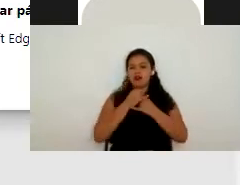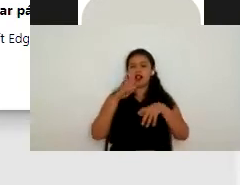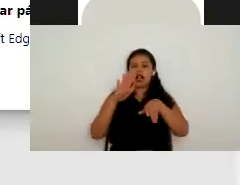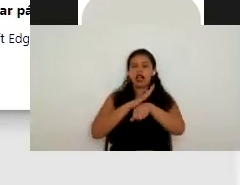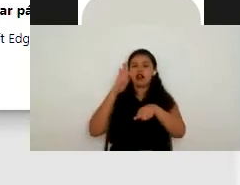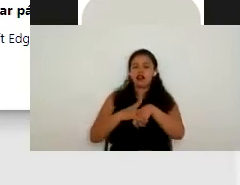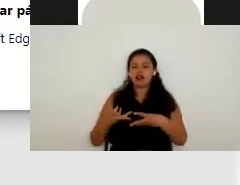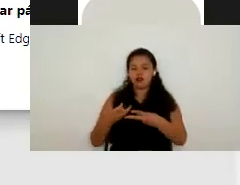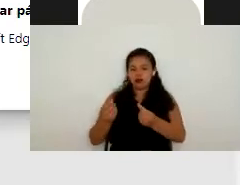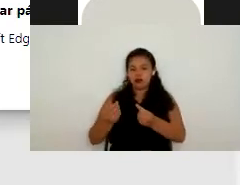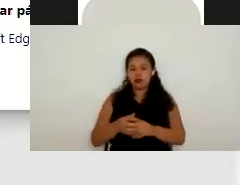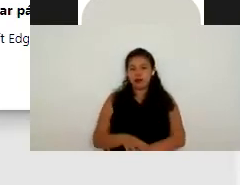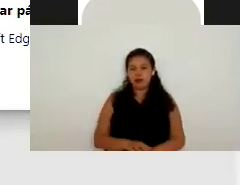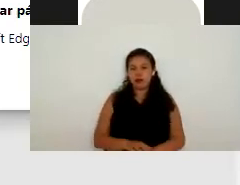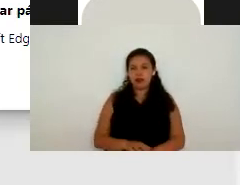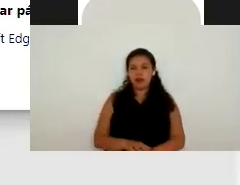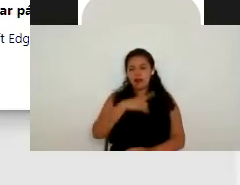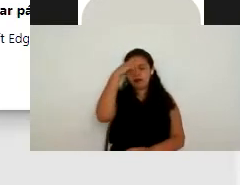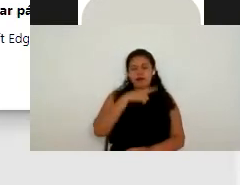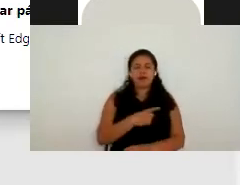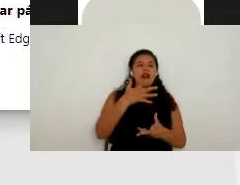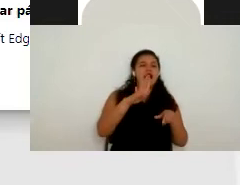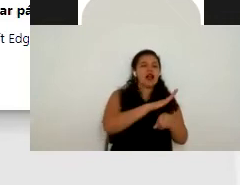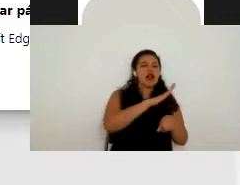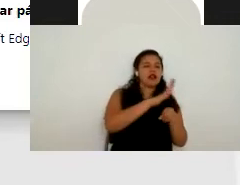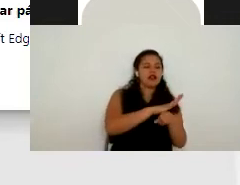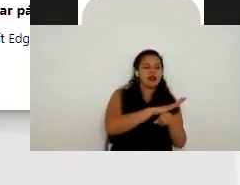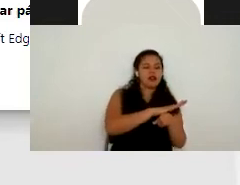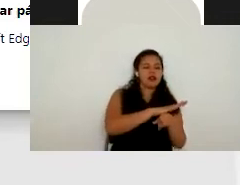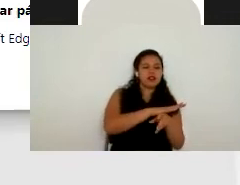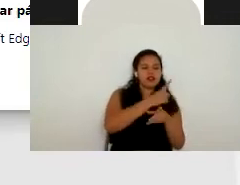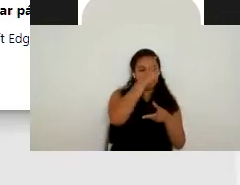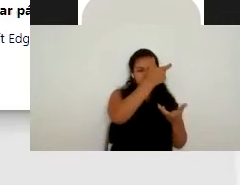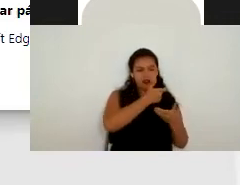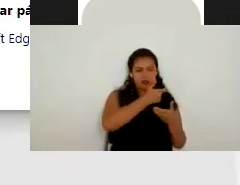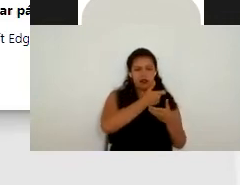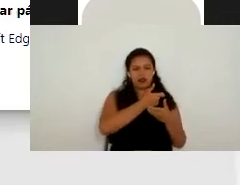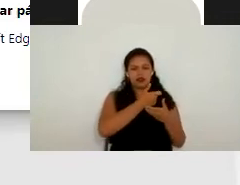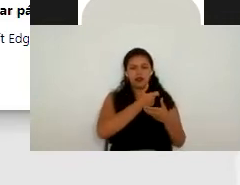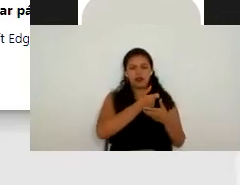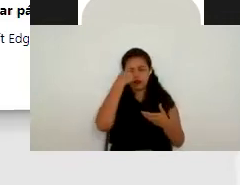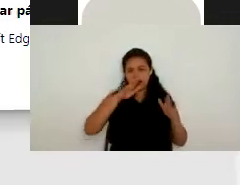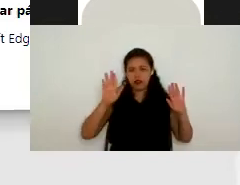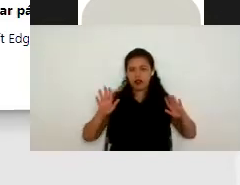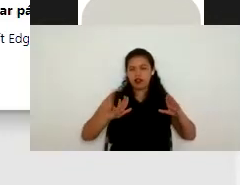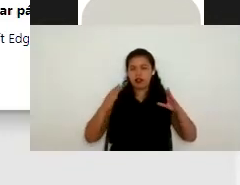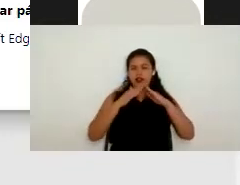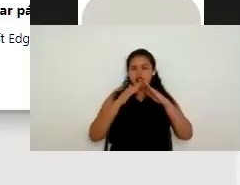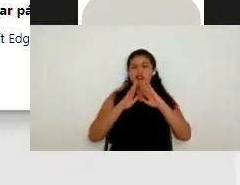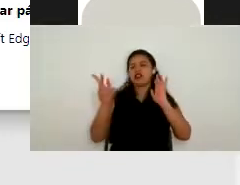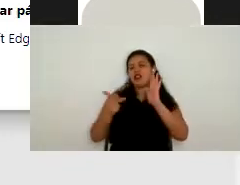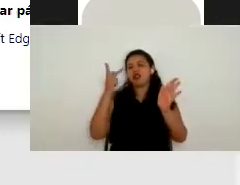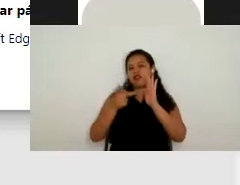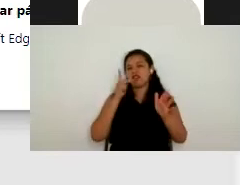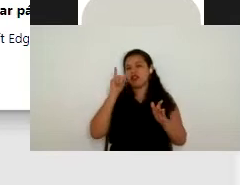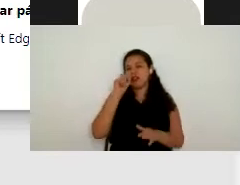como para poder cotejar con los singles en las características de viviente que no quiero repetir porque ya leímos